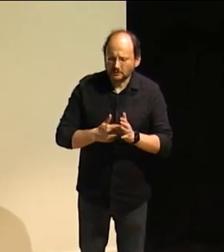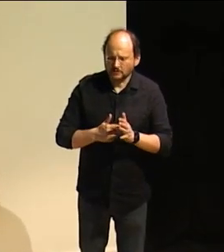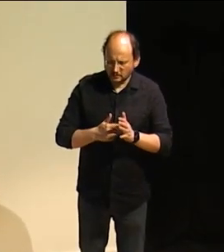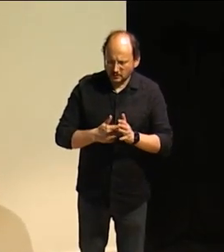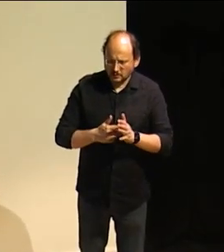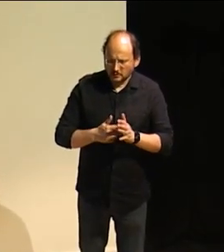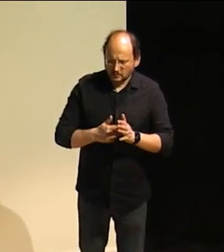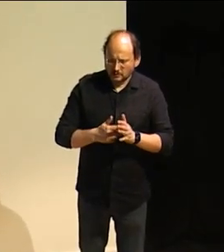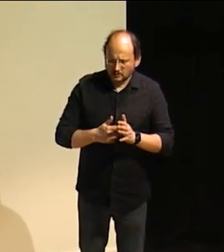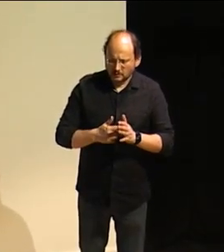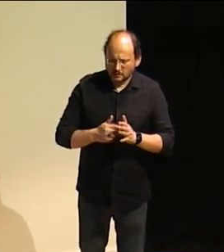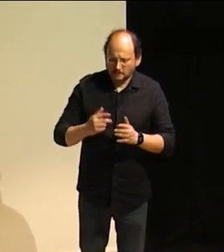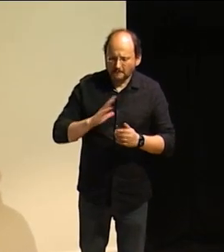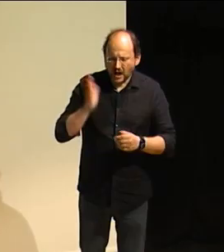Du temps de la préhistoire,